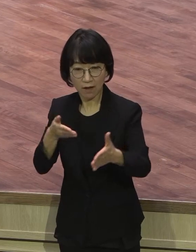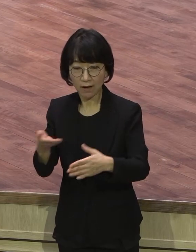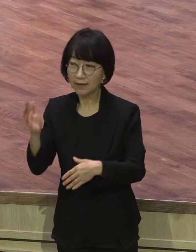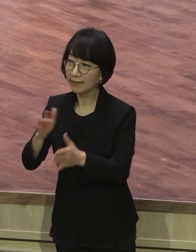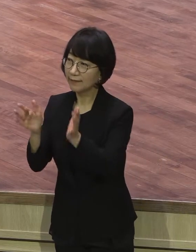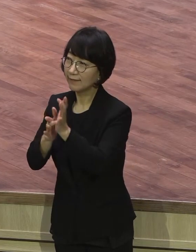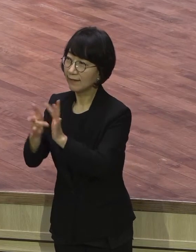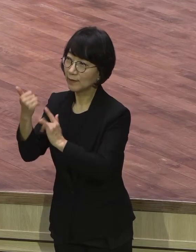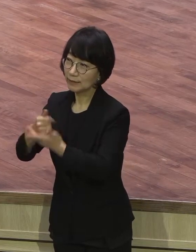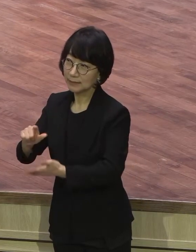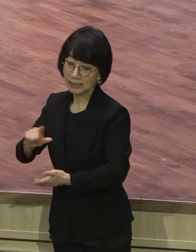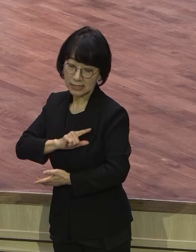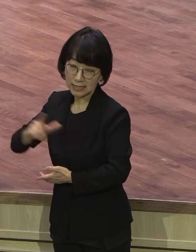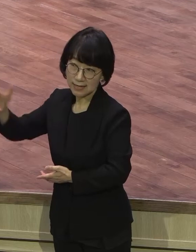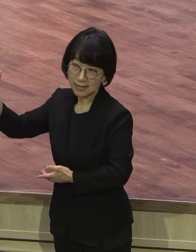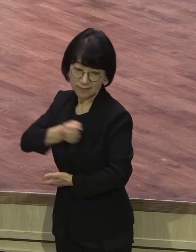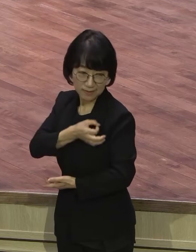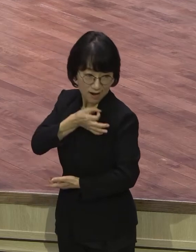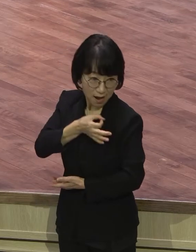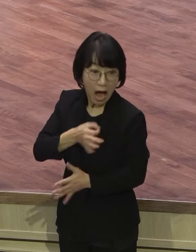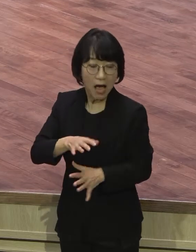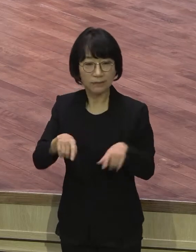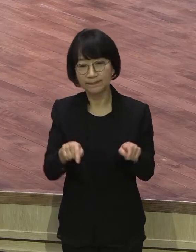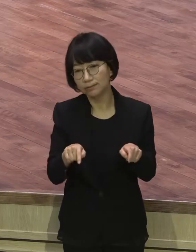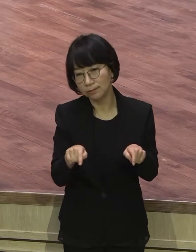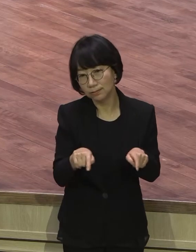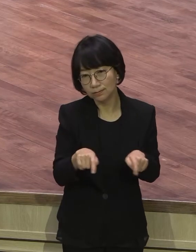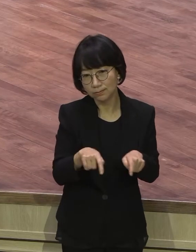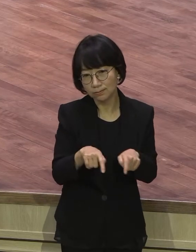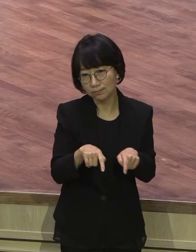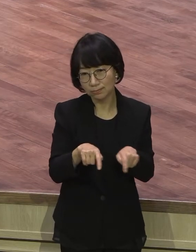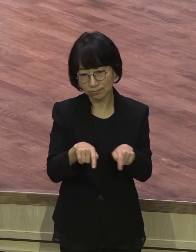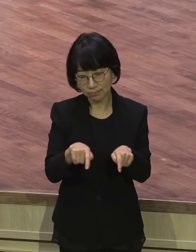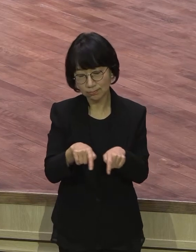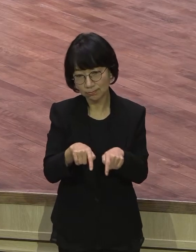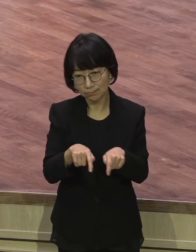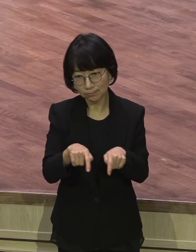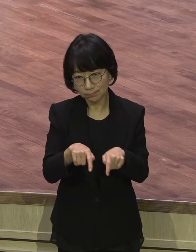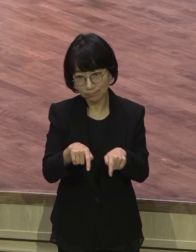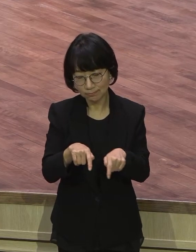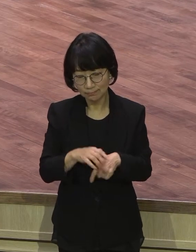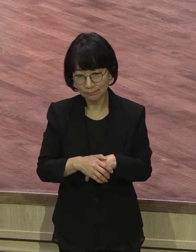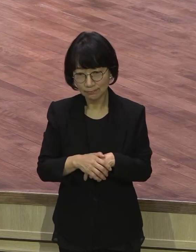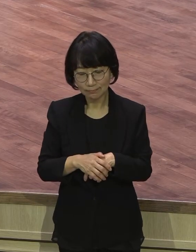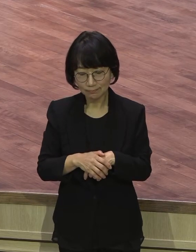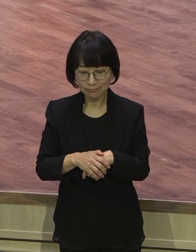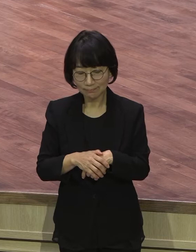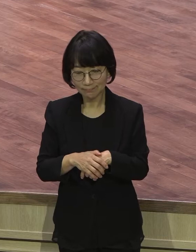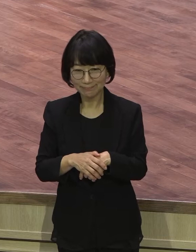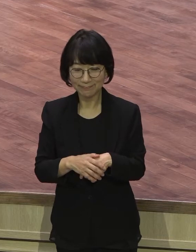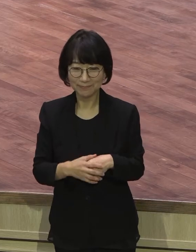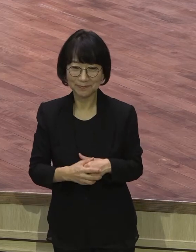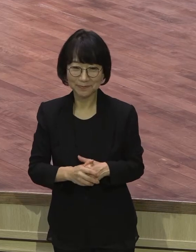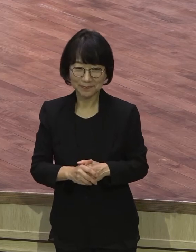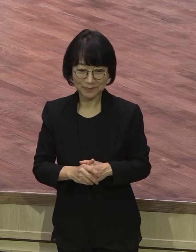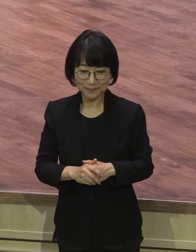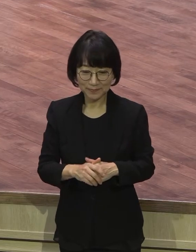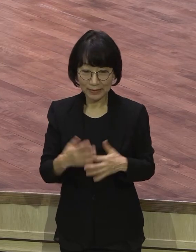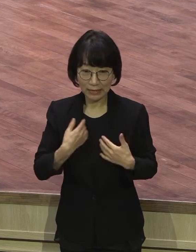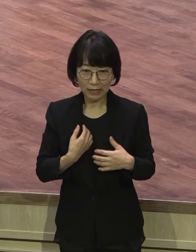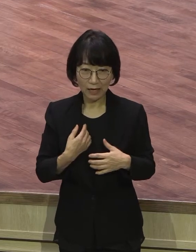겁내는 게 뭐냐? 예수 그리스도 이름이에요. 예수 이름 부르면 벌벌벌 뜹니다. 완전히